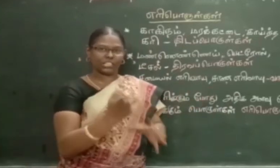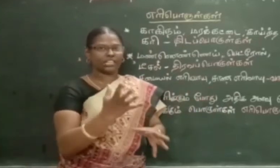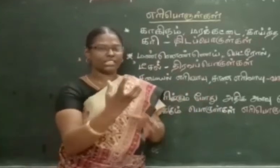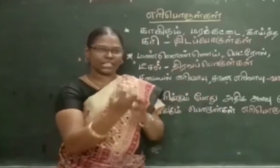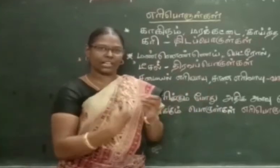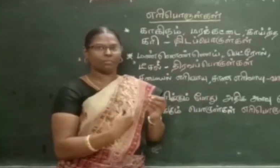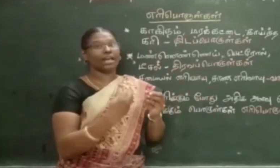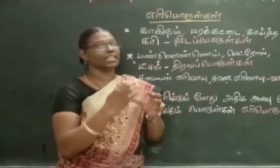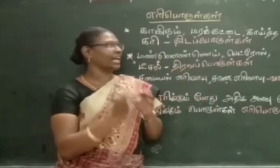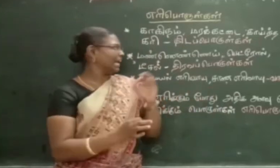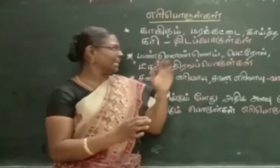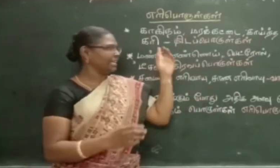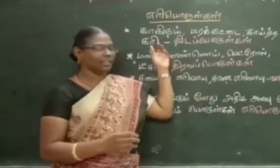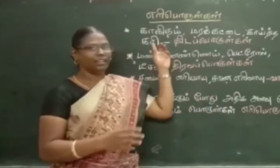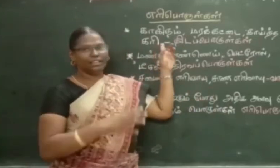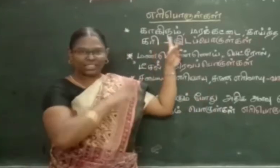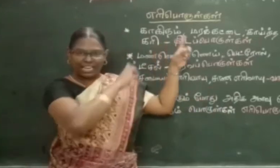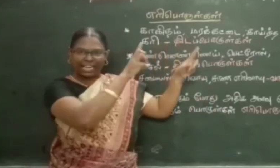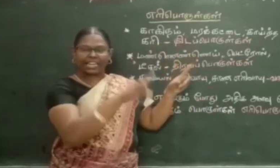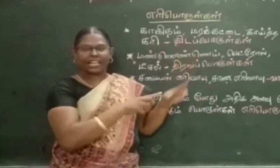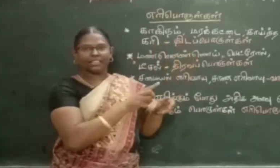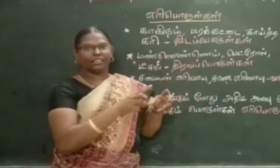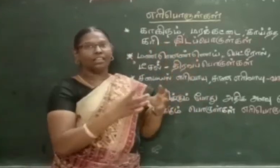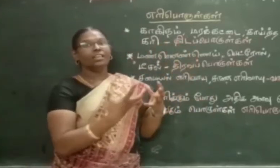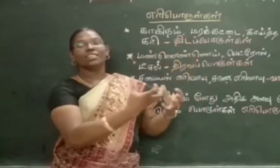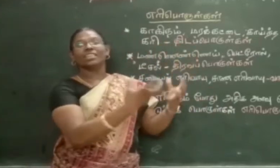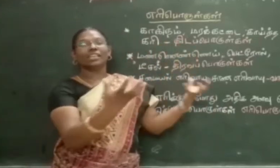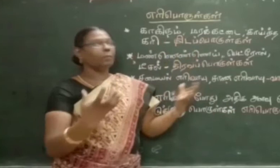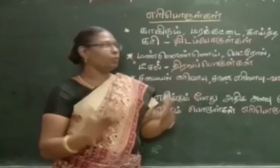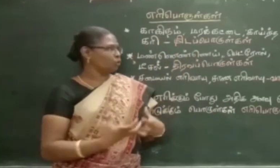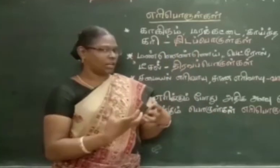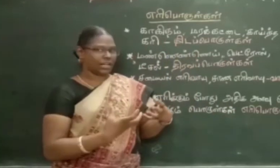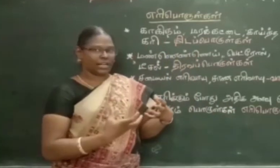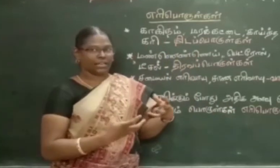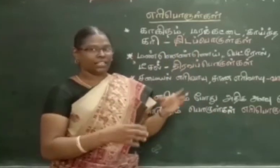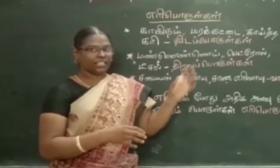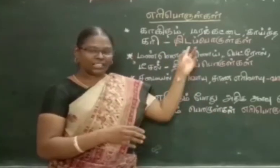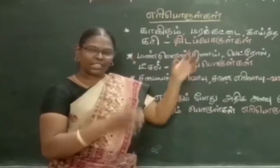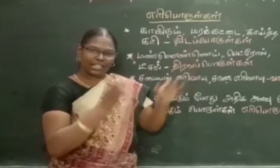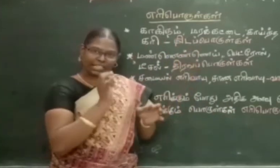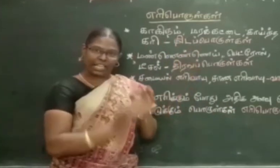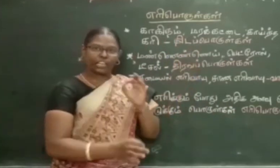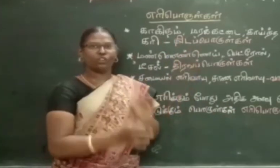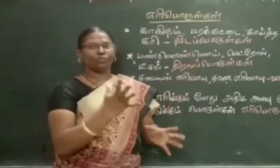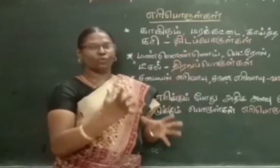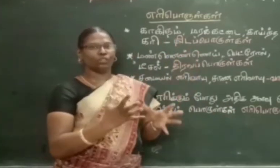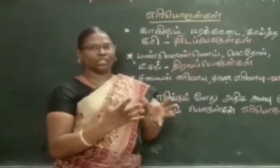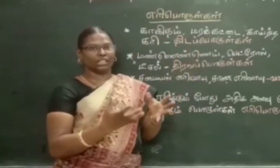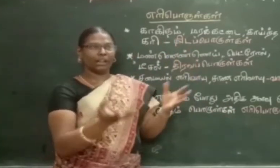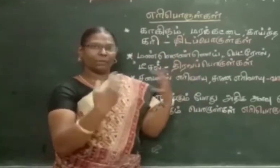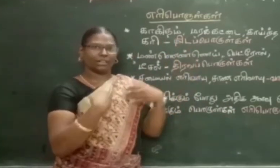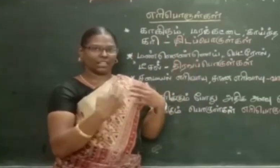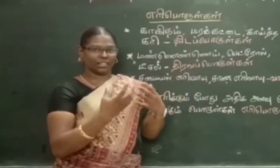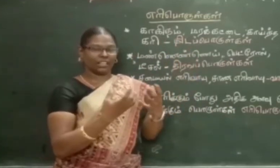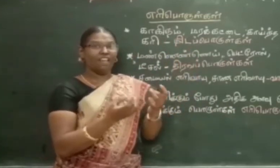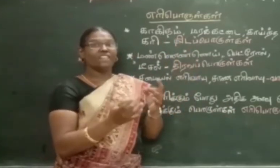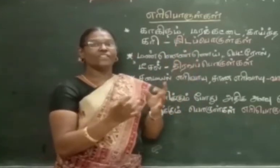எரிச்சு கிடைக்குங்களா, அந்த கரி. இதெல்லாம் என்னது? திட பொருட்கள். இதில் எரிக்கும் போது நமக்கு